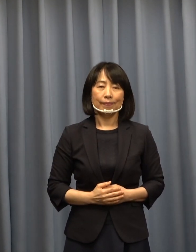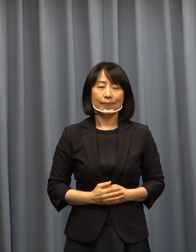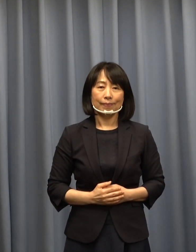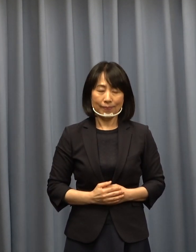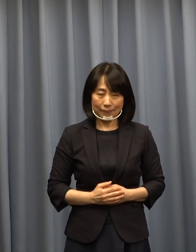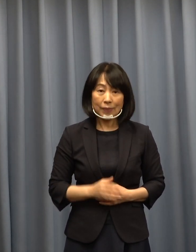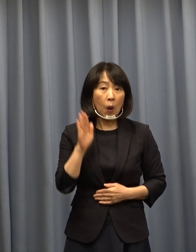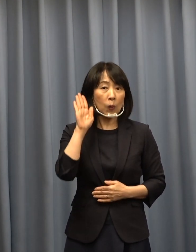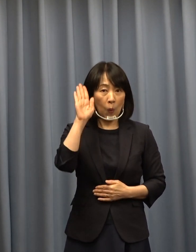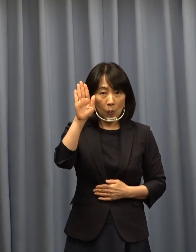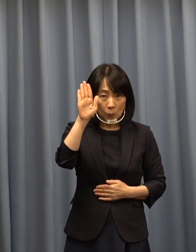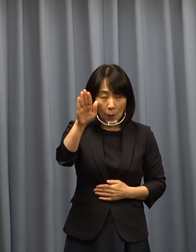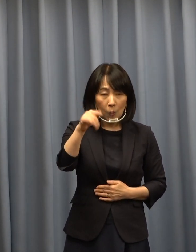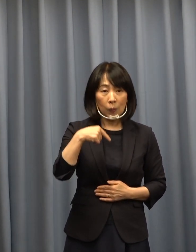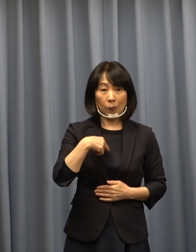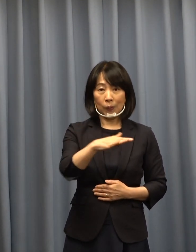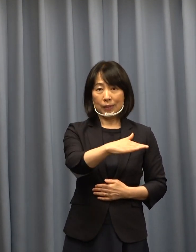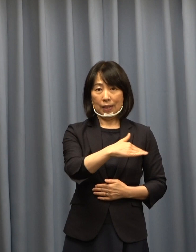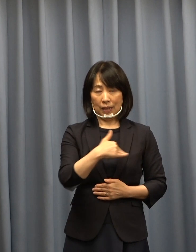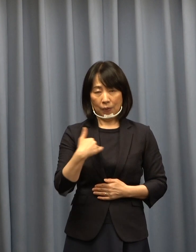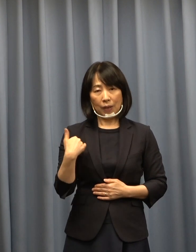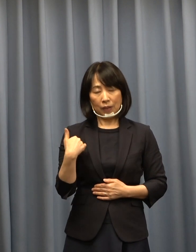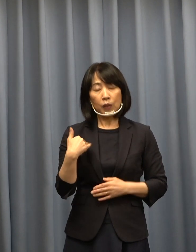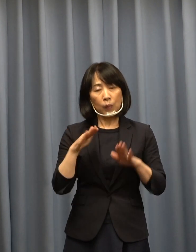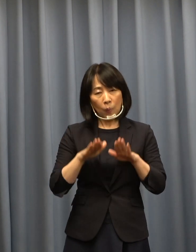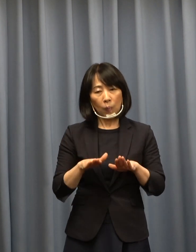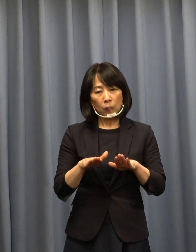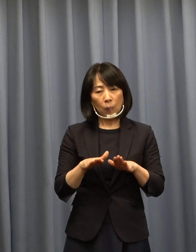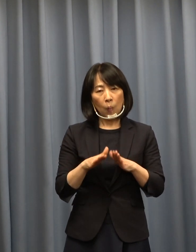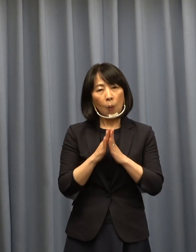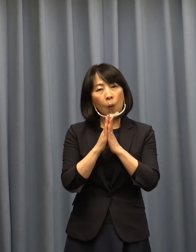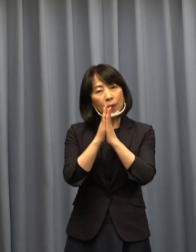にいたしましても、これから我々の今日の要請は